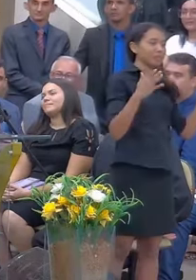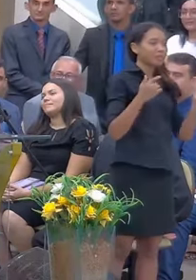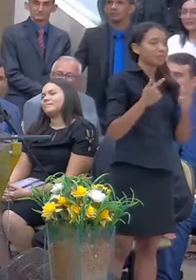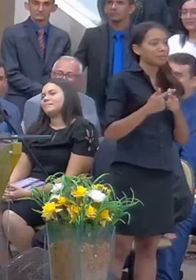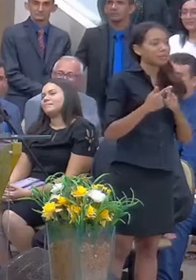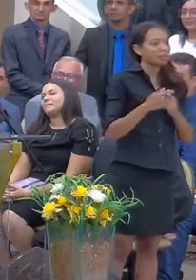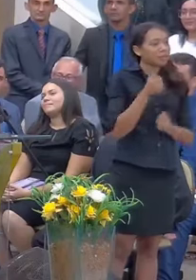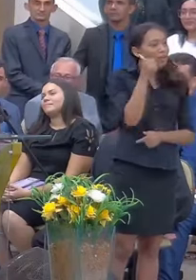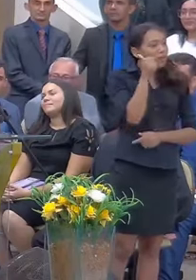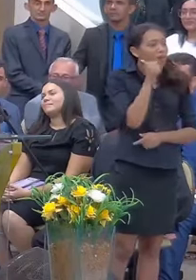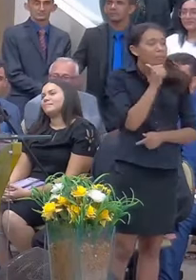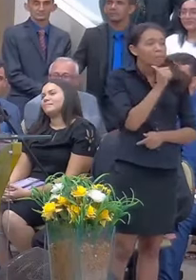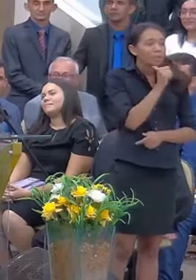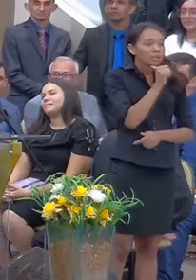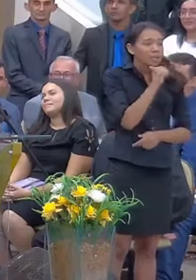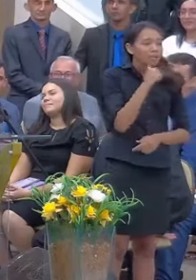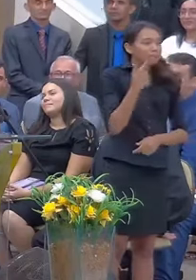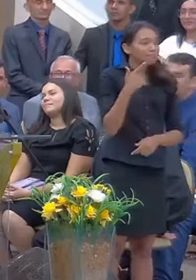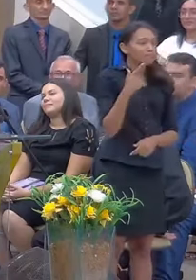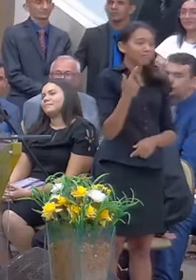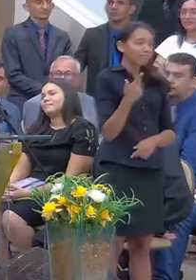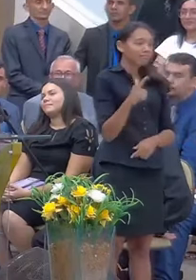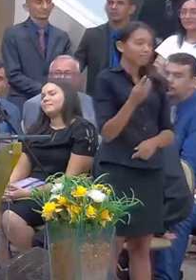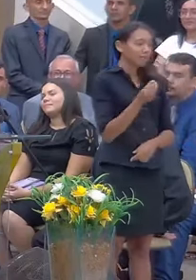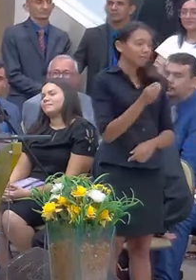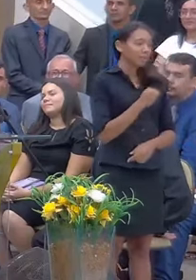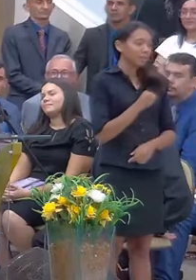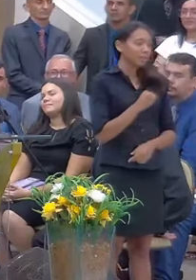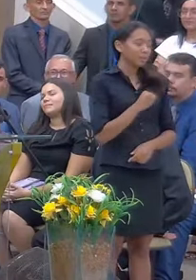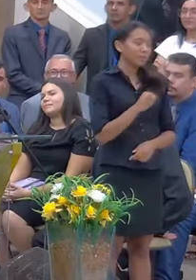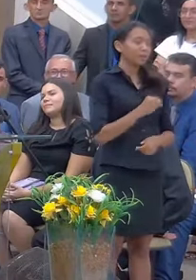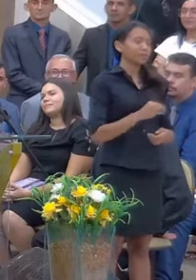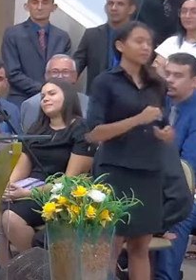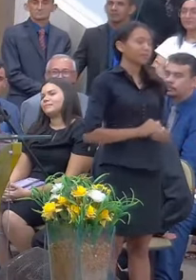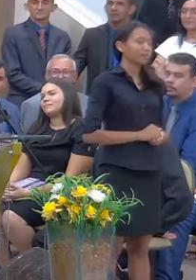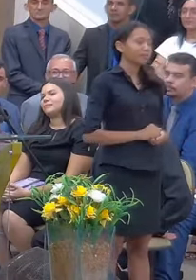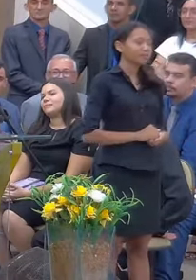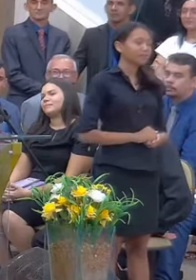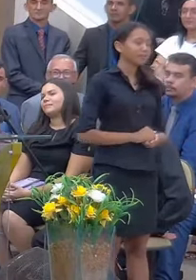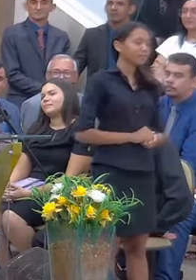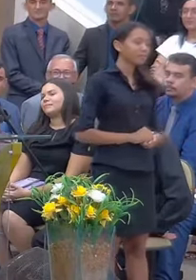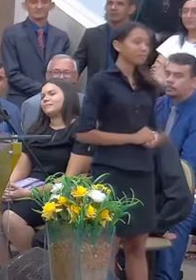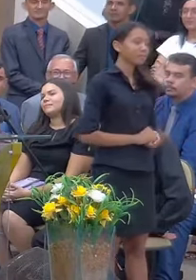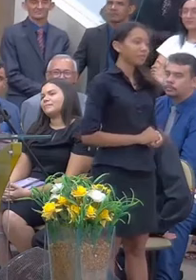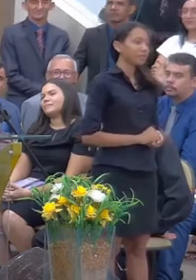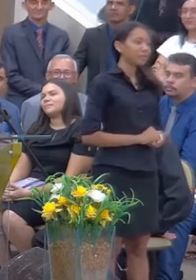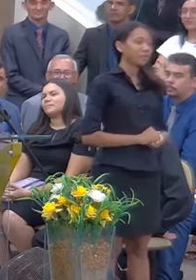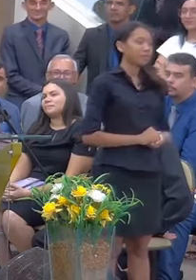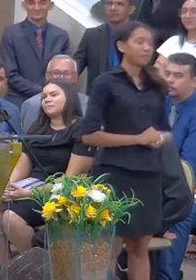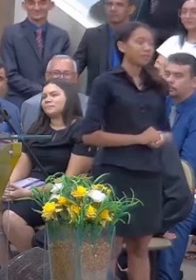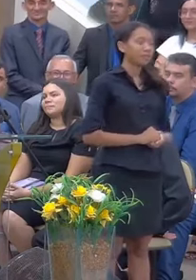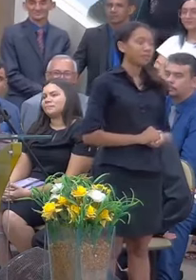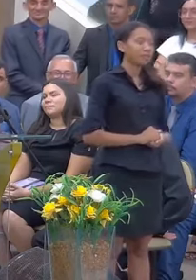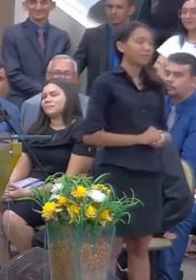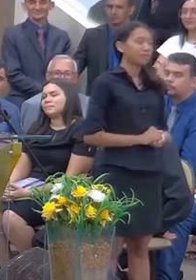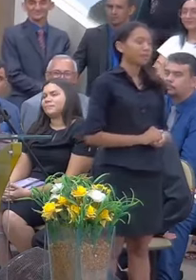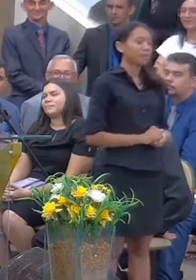mulher para não ter mácula. Você pode observar que tem mulher que é de idade, nem isso aqui você não vê